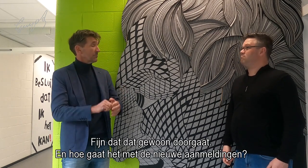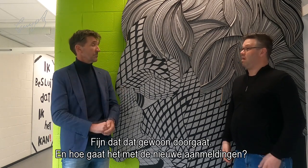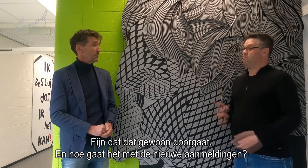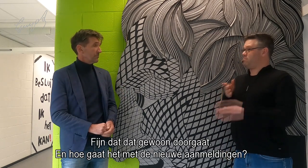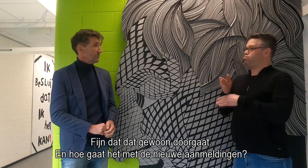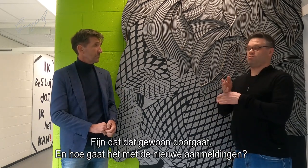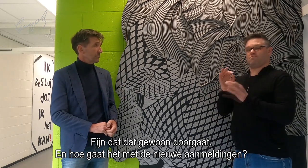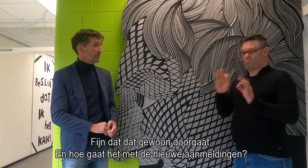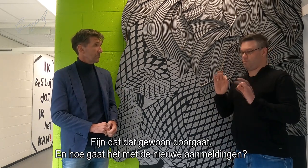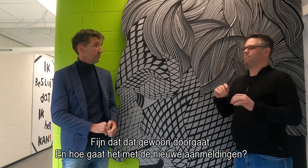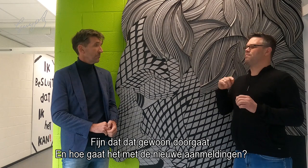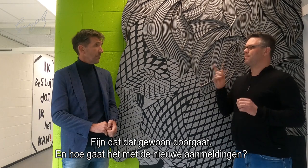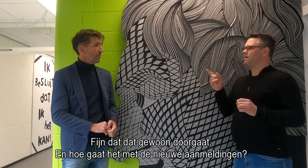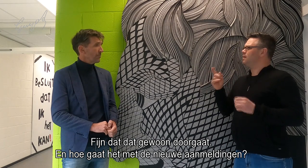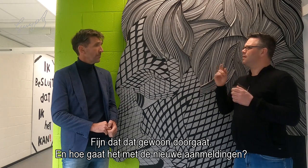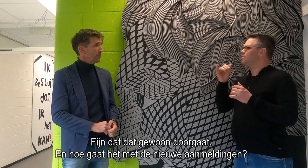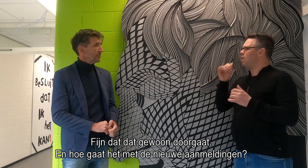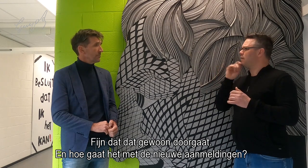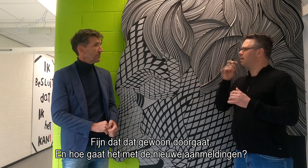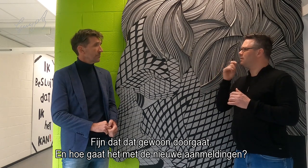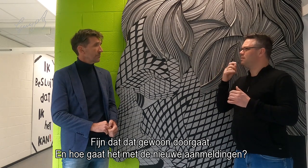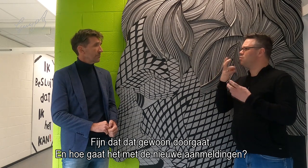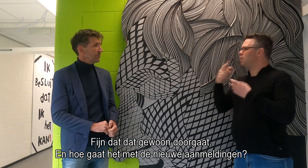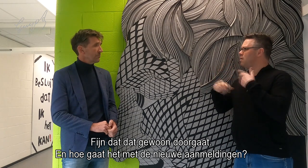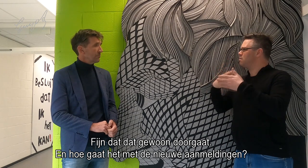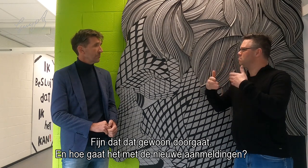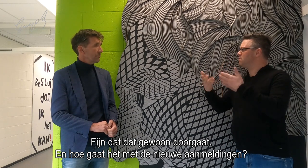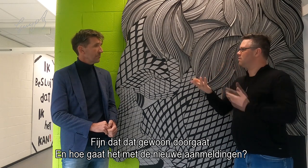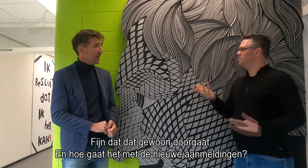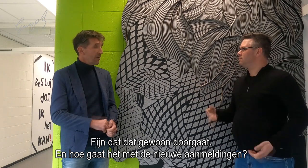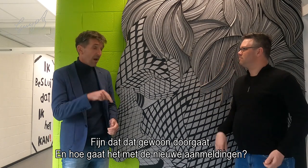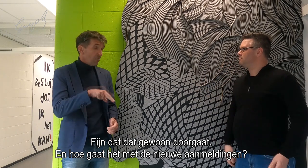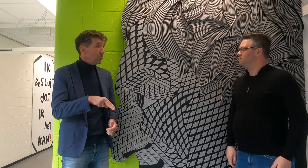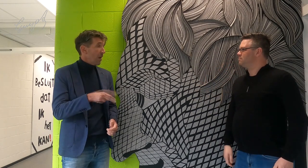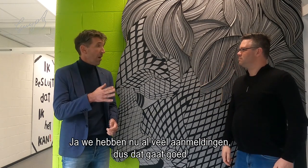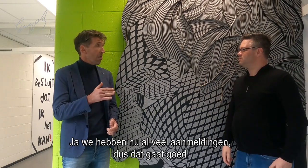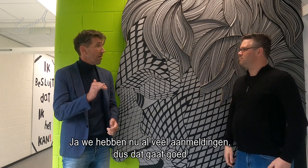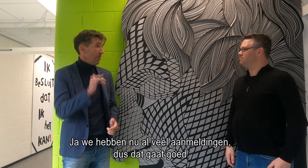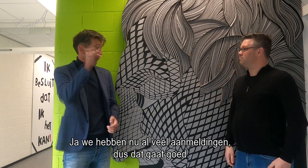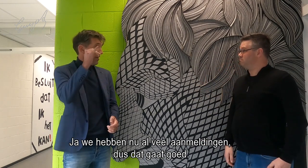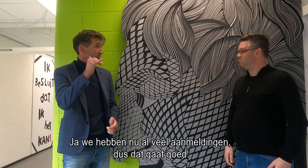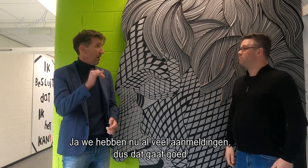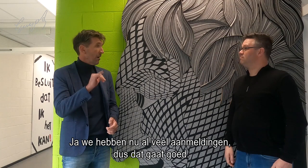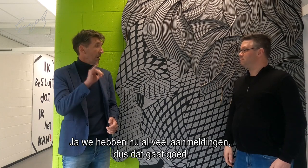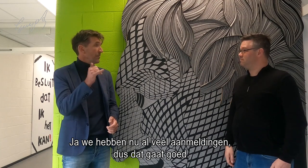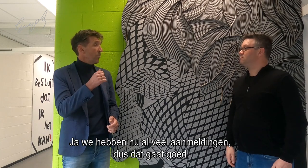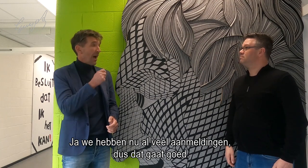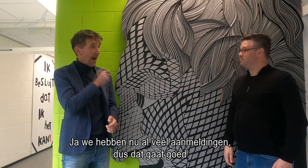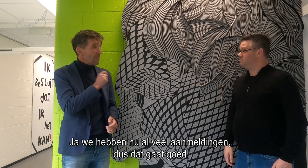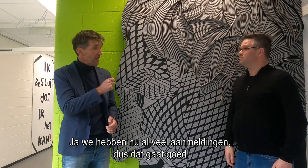Fijn dat dat gewoon doorgaat. Hoe gaat het met de nieuwe aanmeldingen? Ja, we hebben nu al veel aanmeldingen, dus